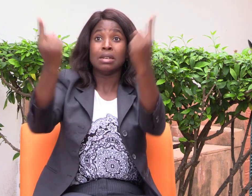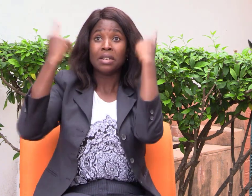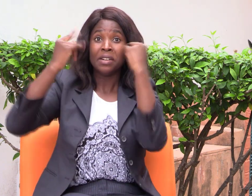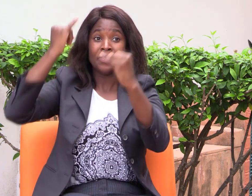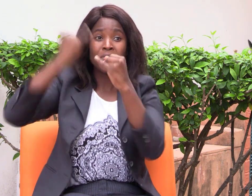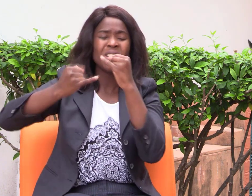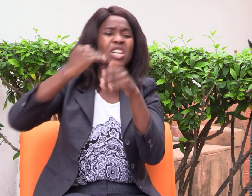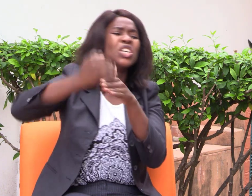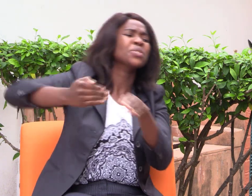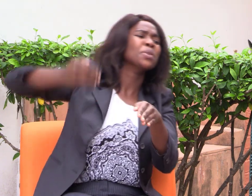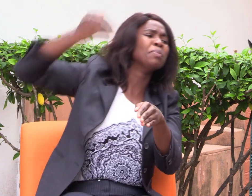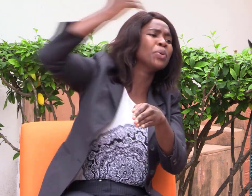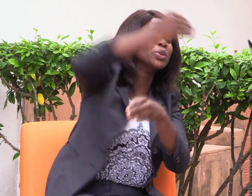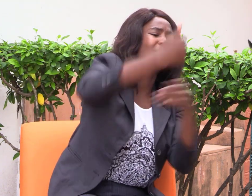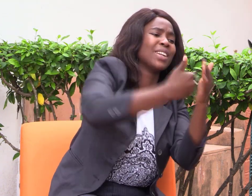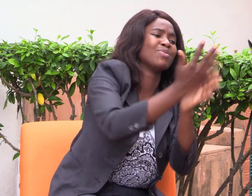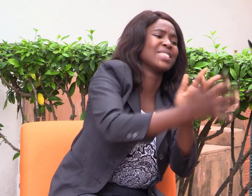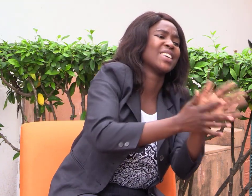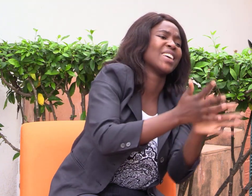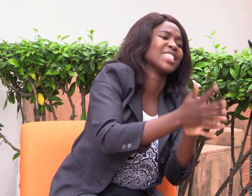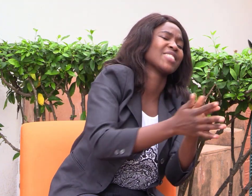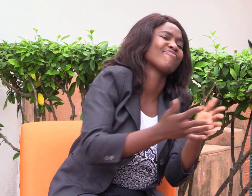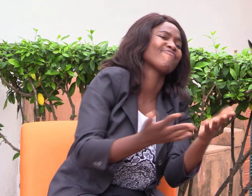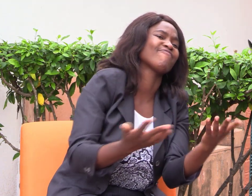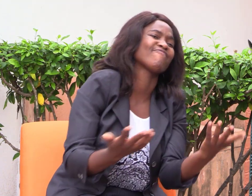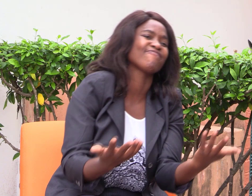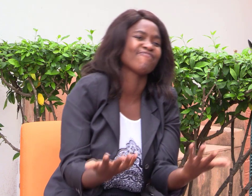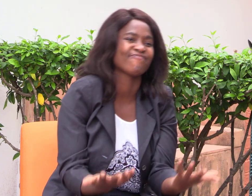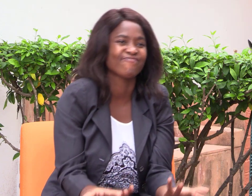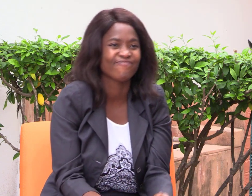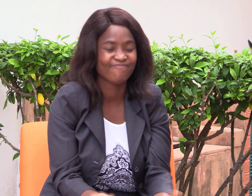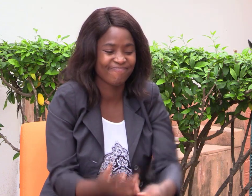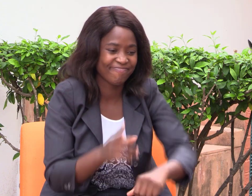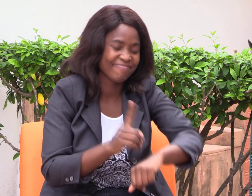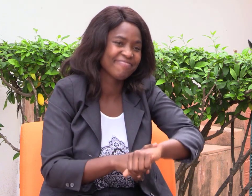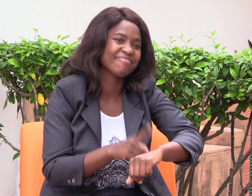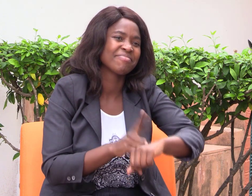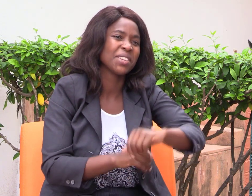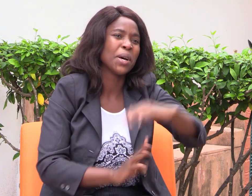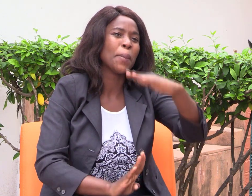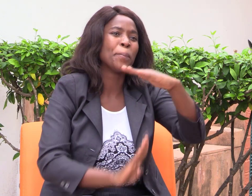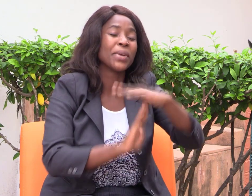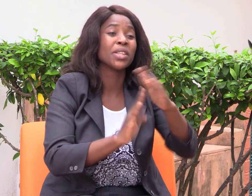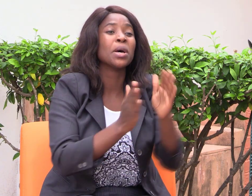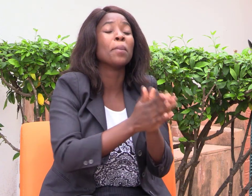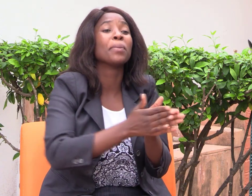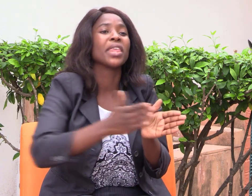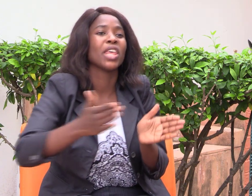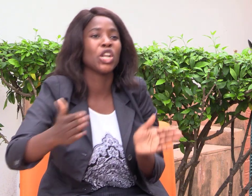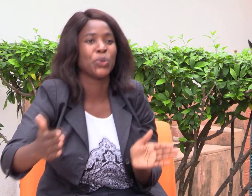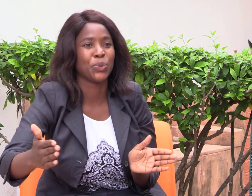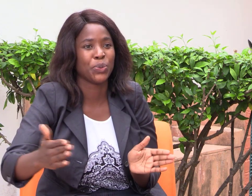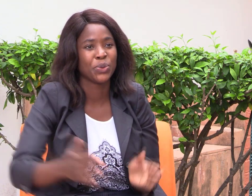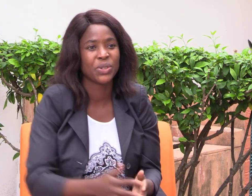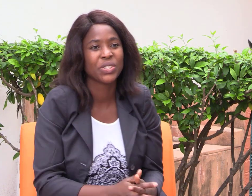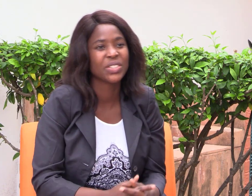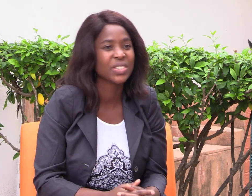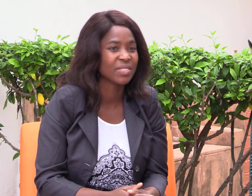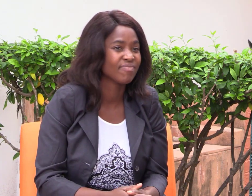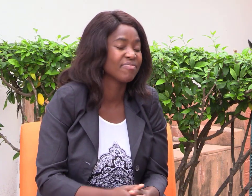lá formados, fizeram um ensino superior para ensinar a língua de sinais, vai levar mais tempo e vai ser